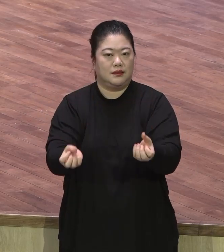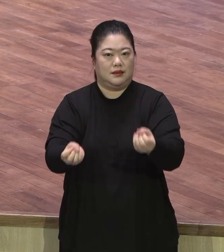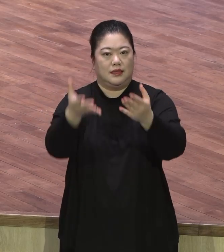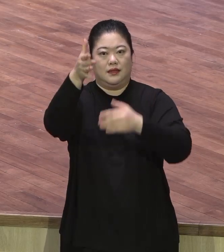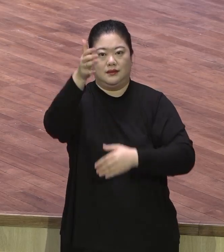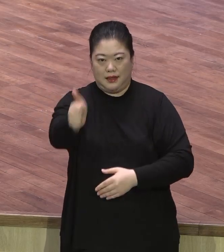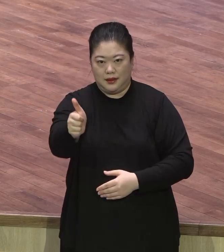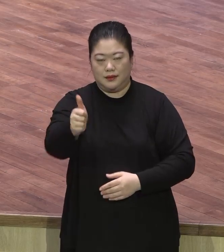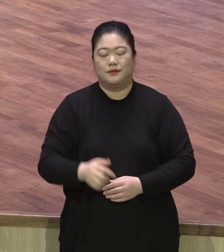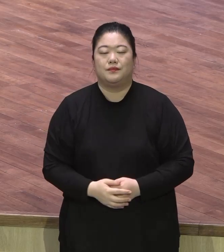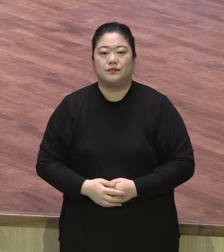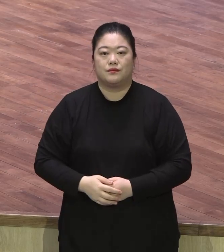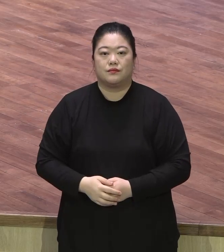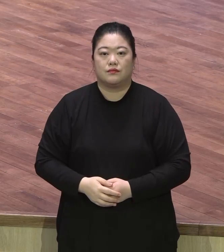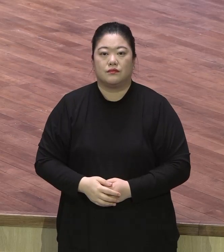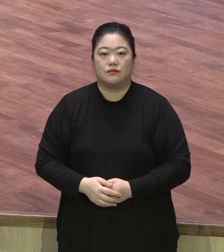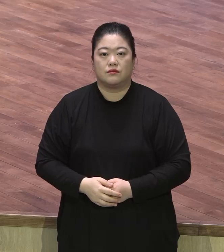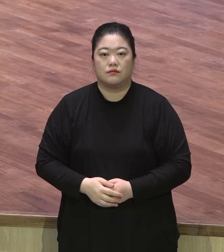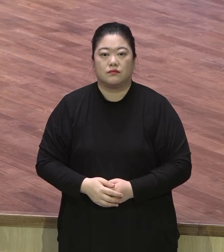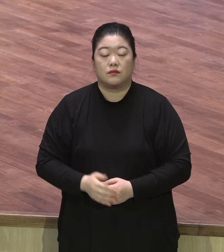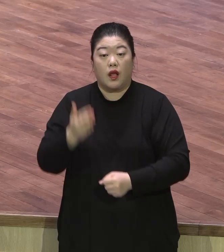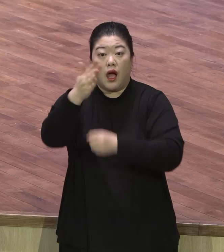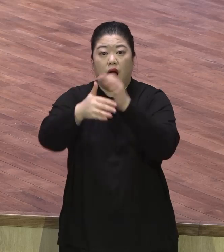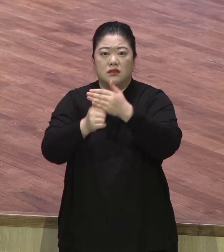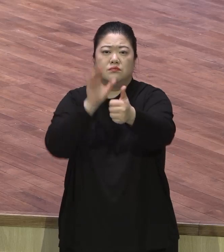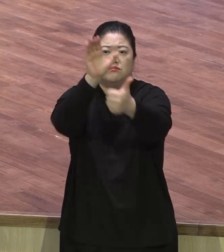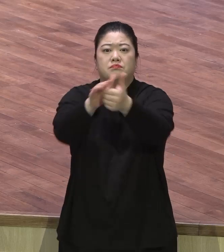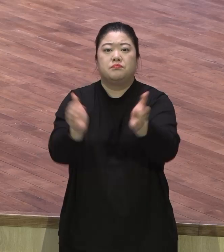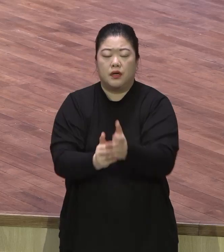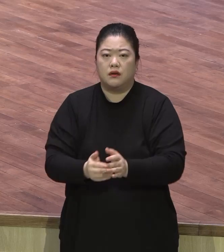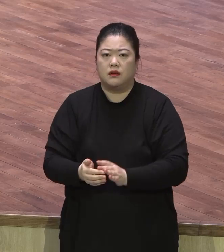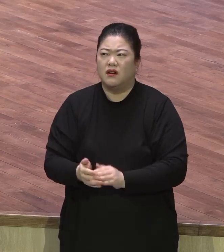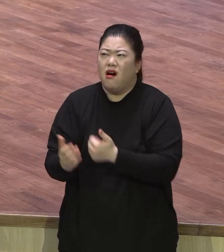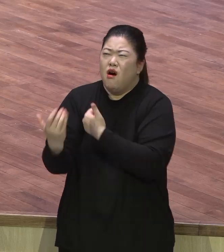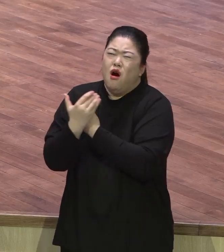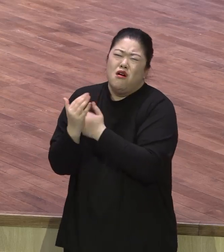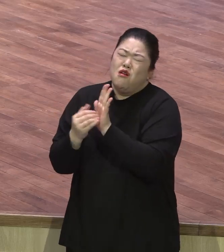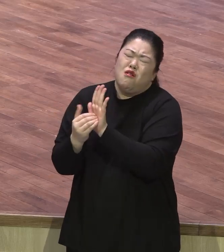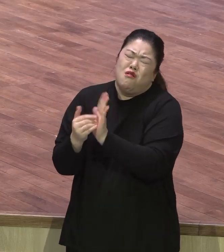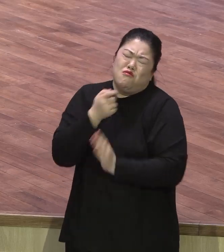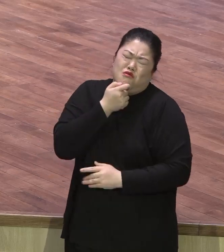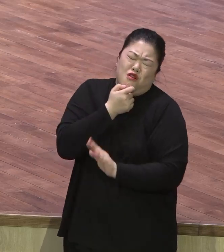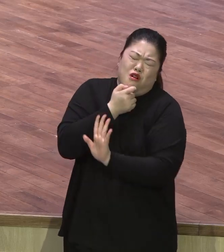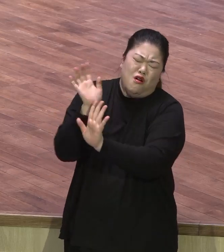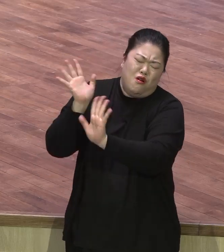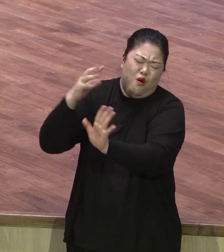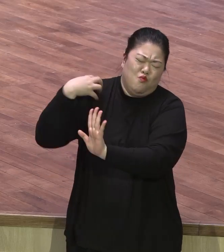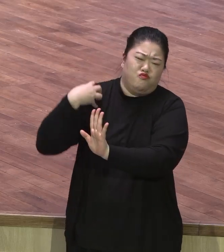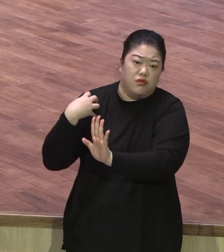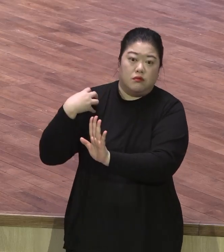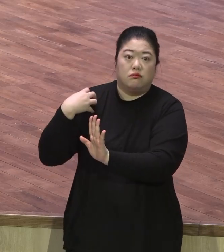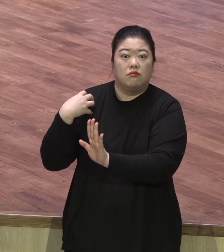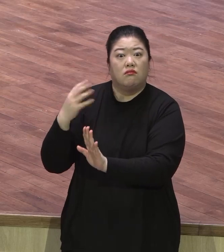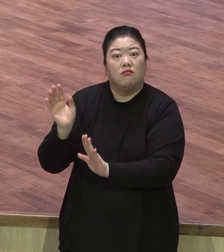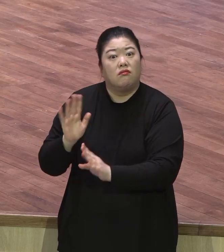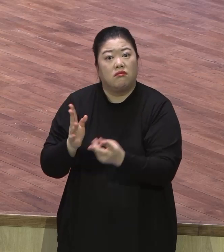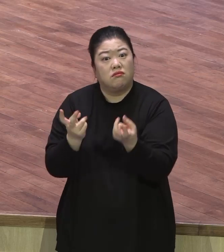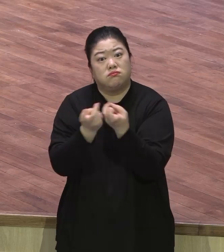그렇게 삼으셨어요 하기 싫어도 해야 돼요 삼아서 벌어졌어요 그렇게 예수 믿는 순간에